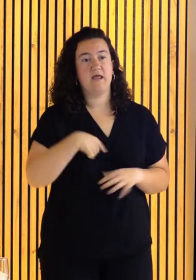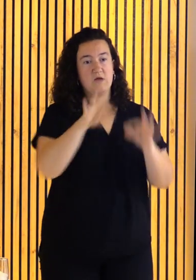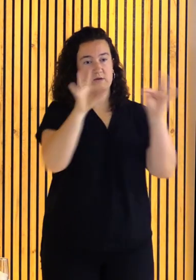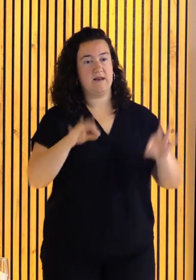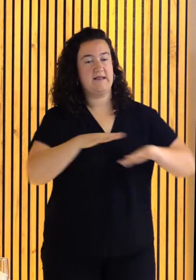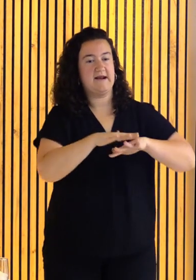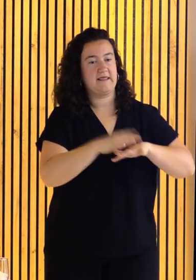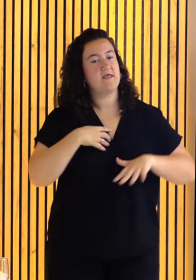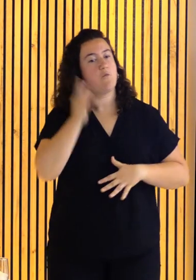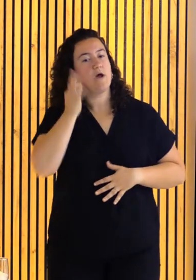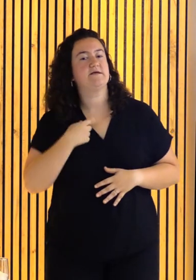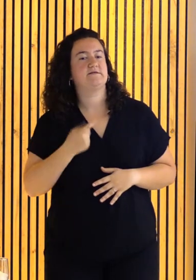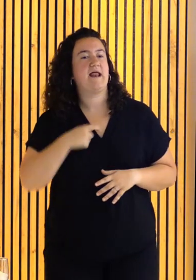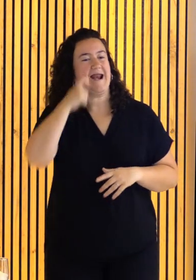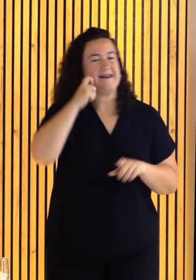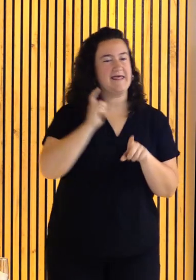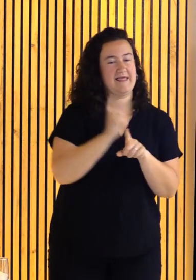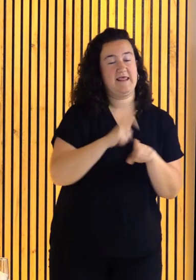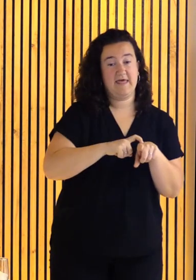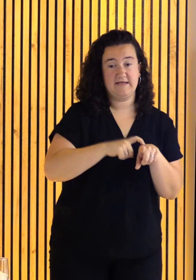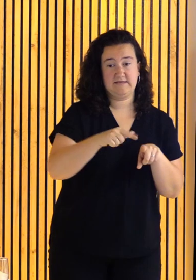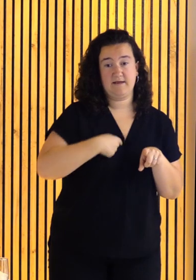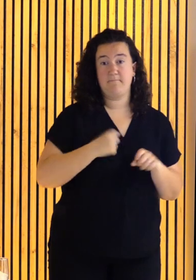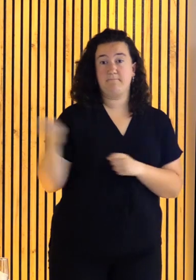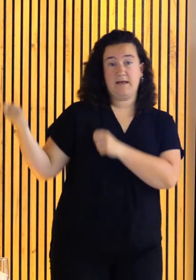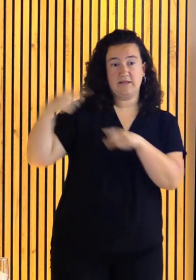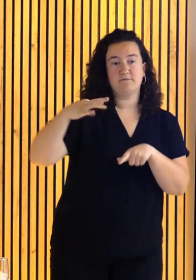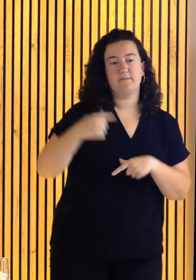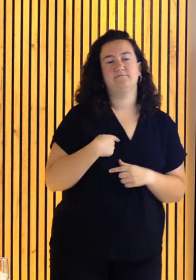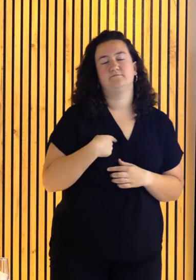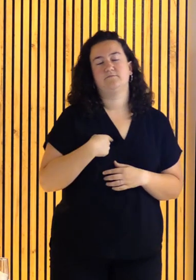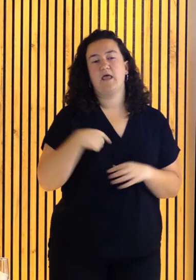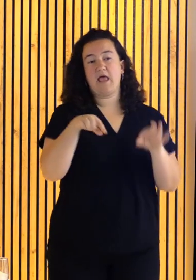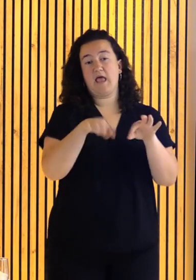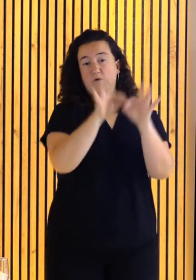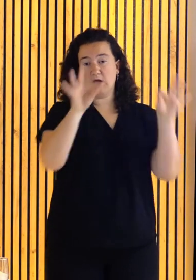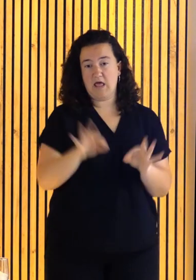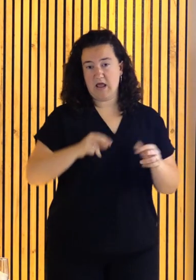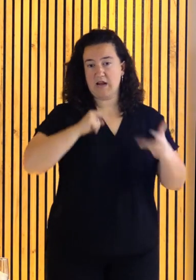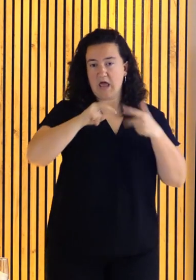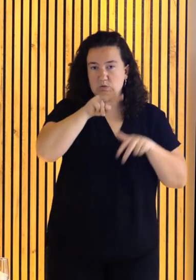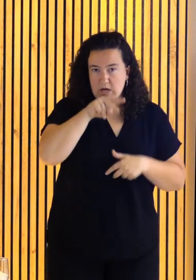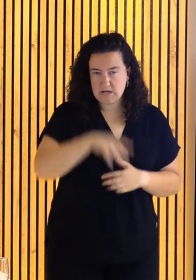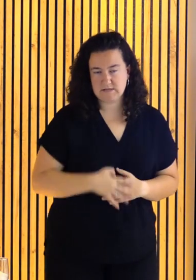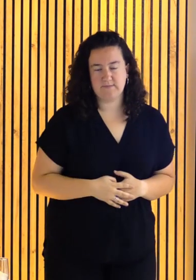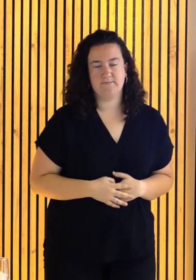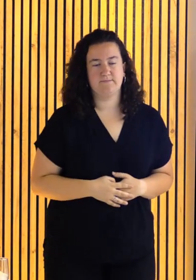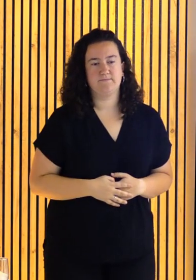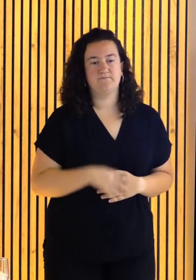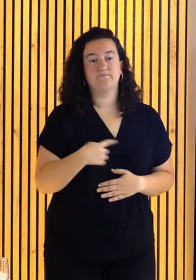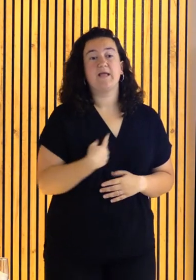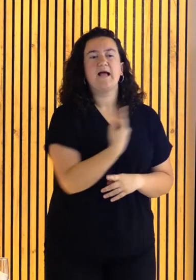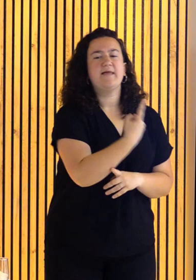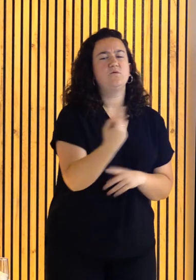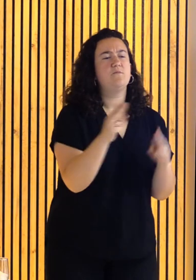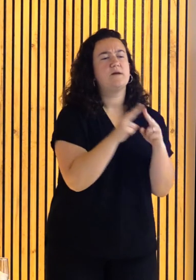razializatuen zarea, eta Euskal Herren euskaraz, etxekoak. Elkarte bakoitzari galdetu genion, ea zer leku duen